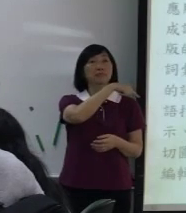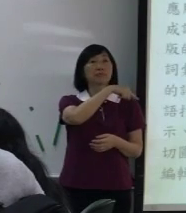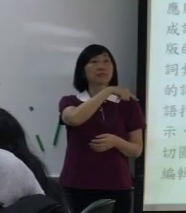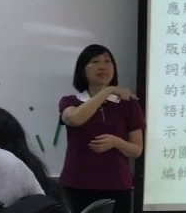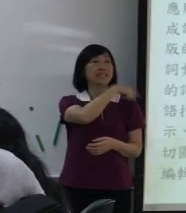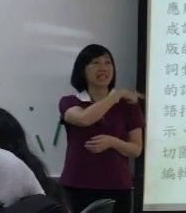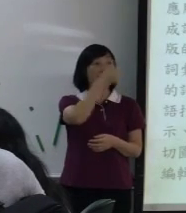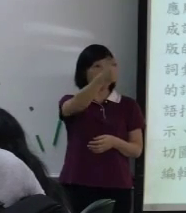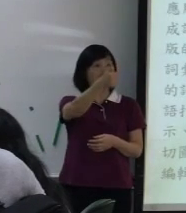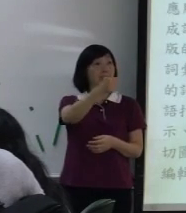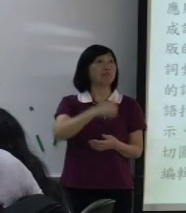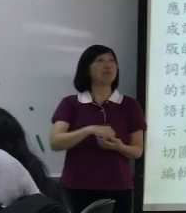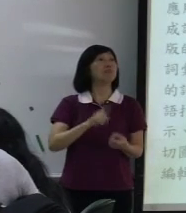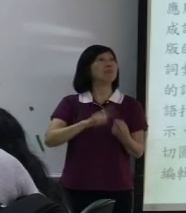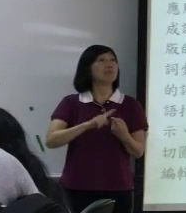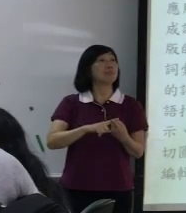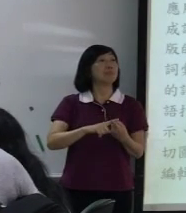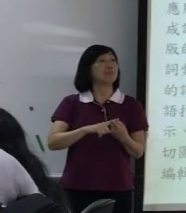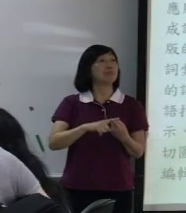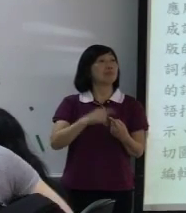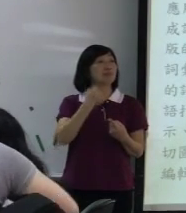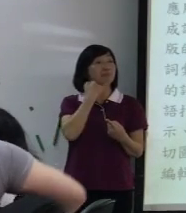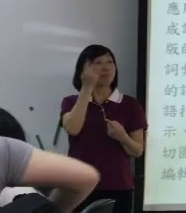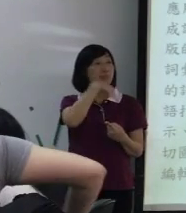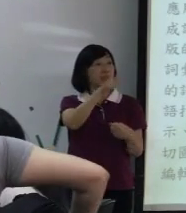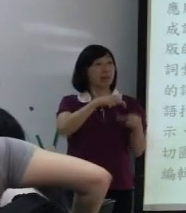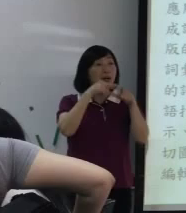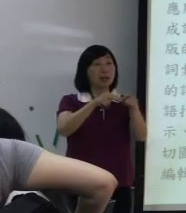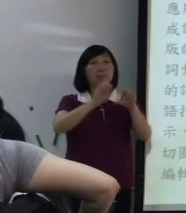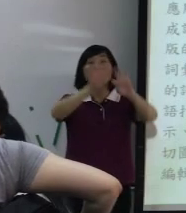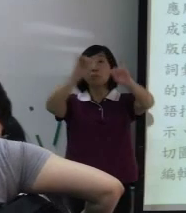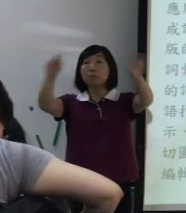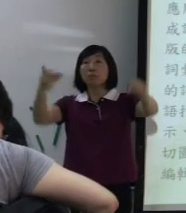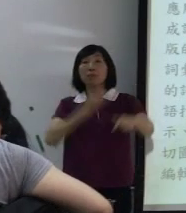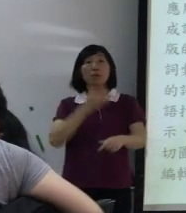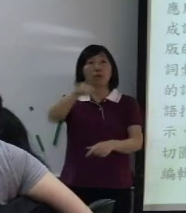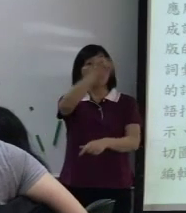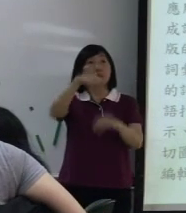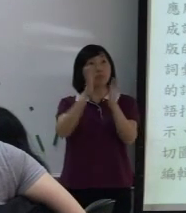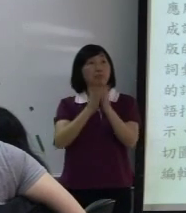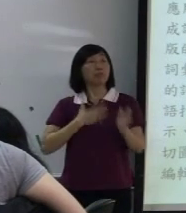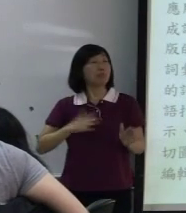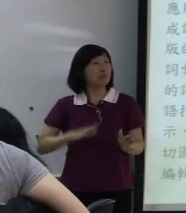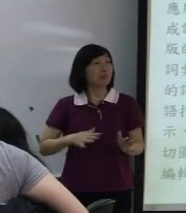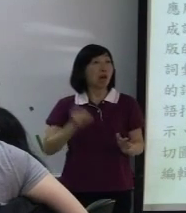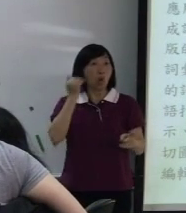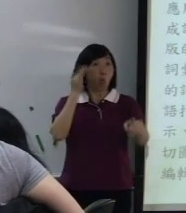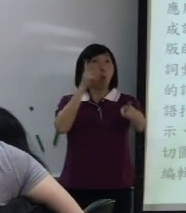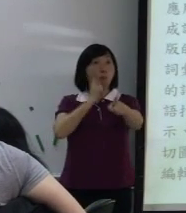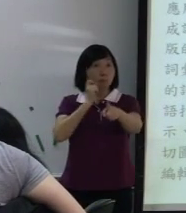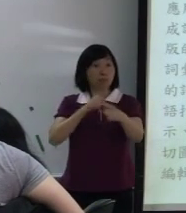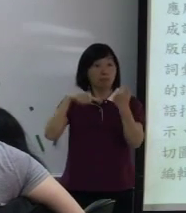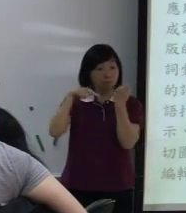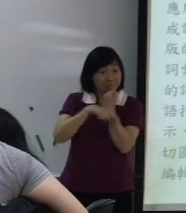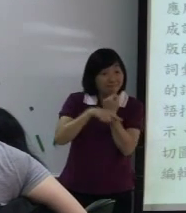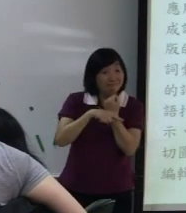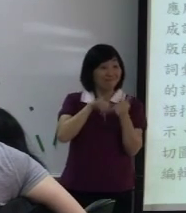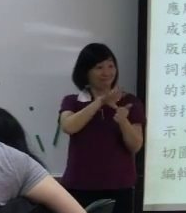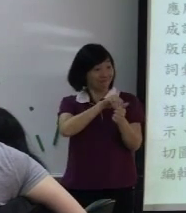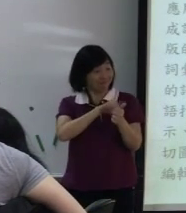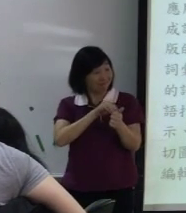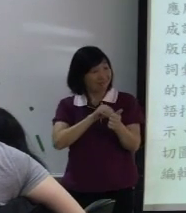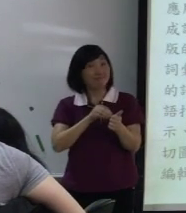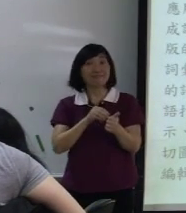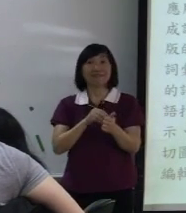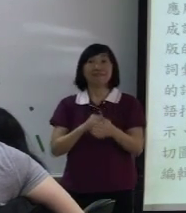好东西啊推广给大家，让有兴趣研究、学习